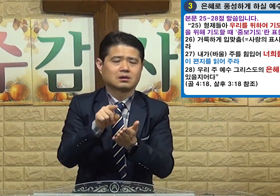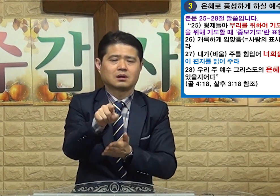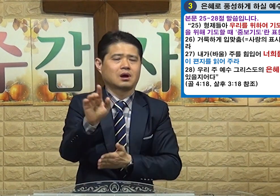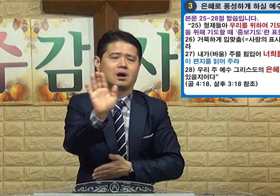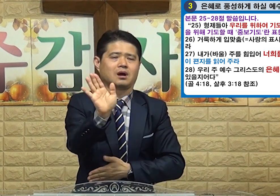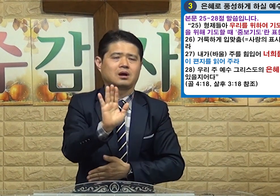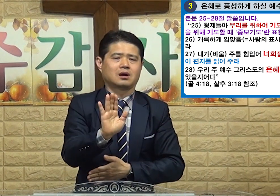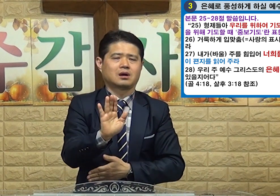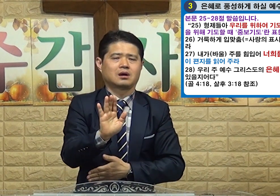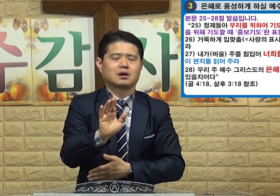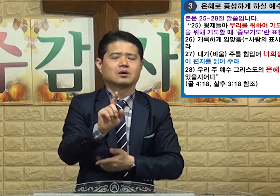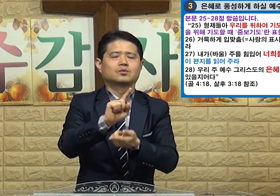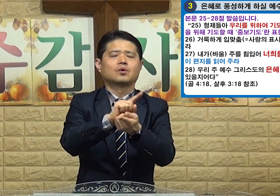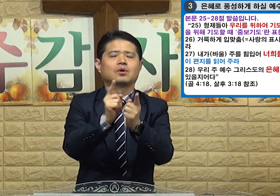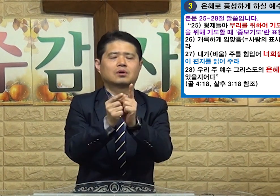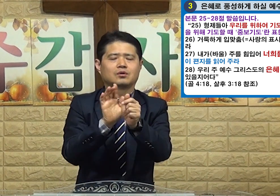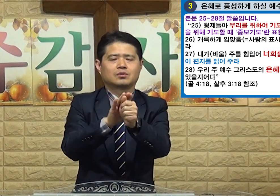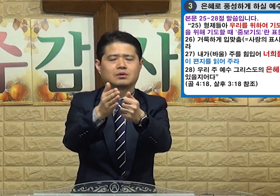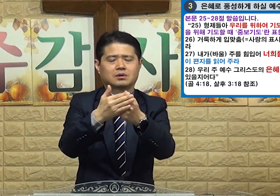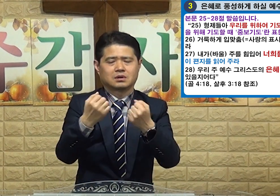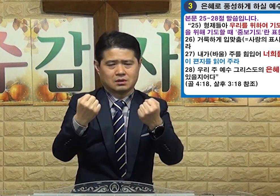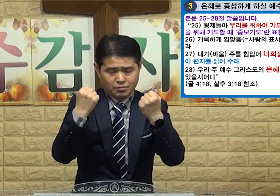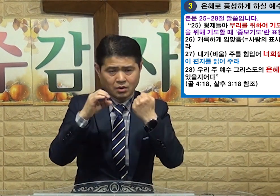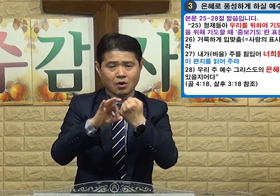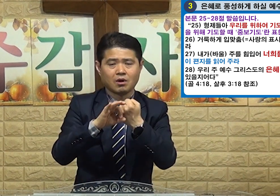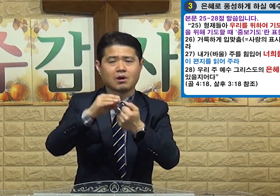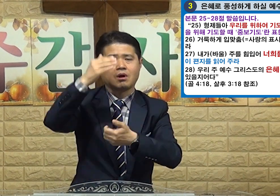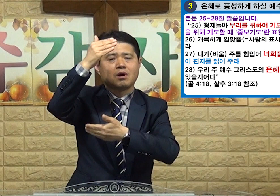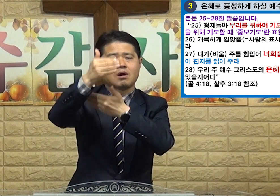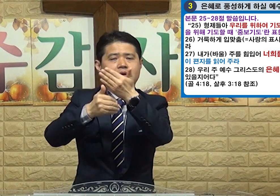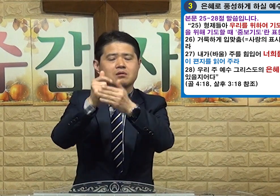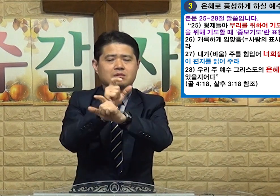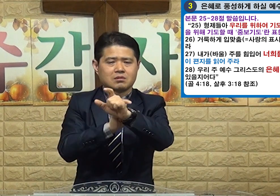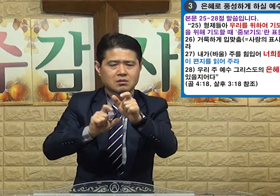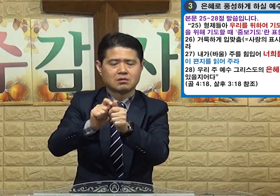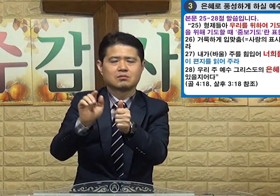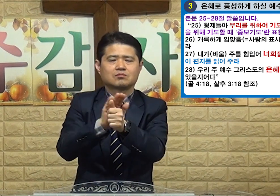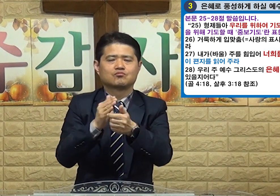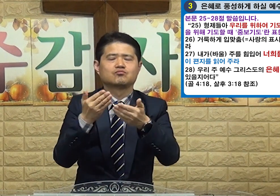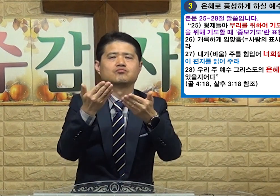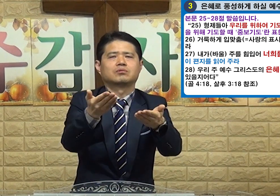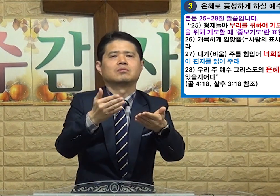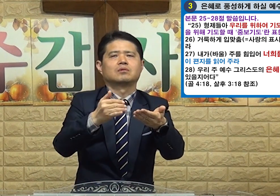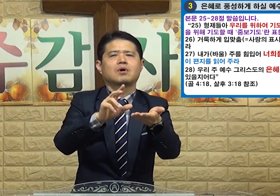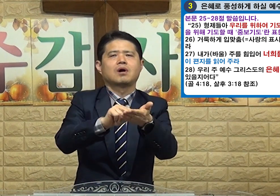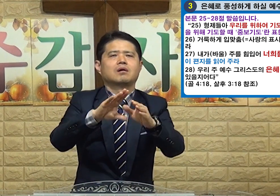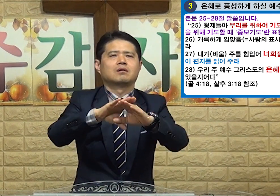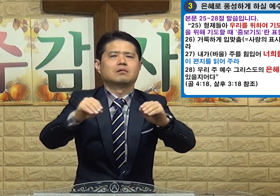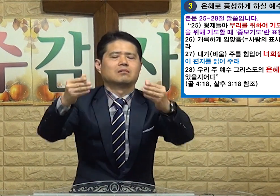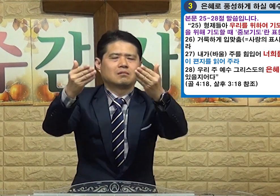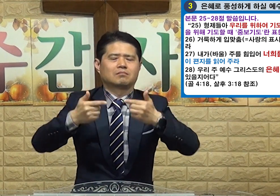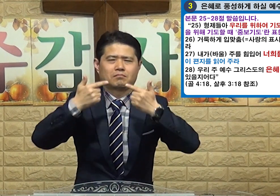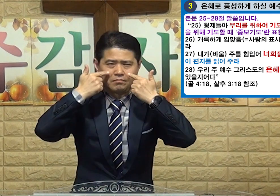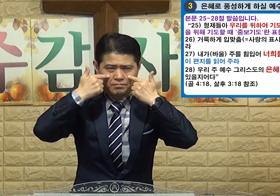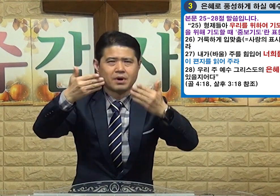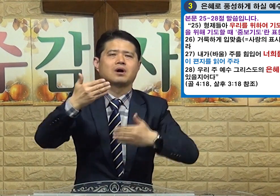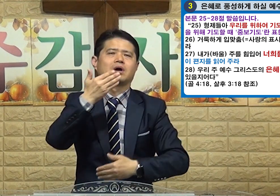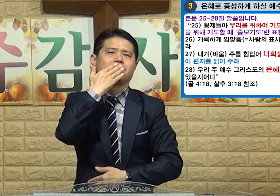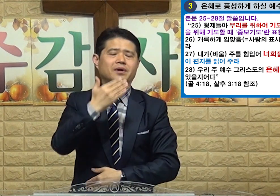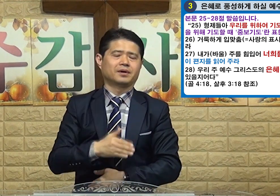우리 내면의 문제는 결국 해결될 수 없습니다. 서로가 중보기도를 통해서 아버지께서 더욱더 우리에게 위로를 주시고